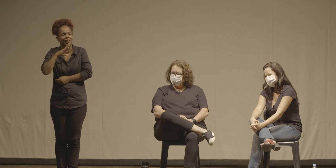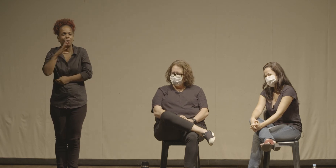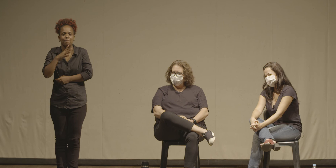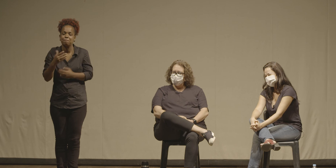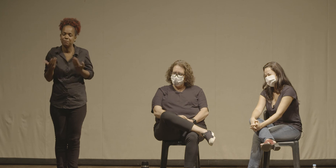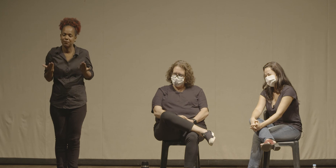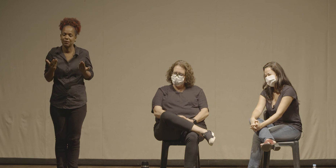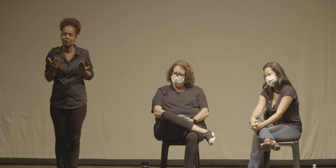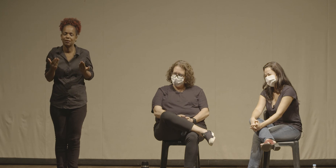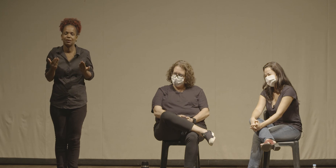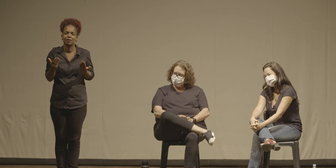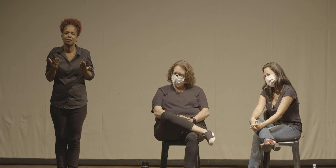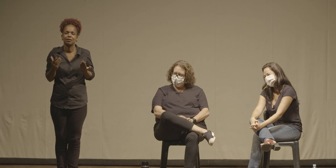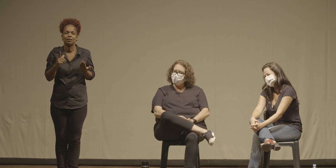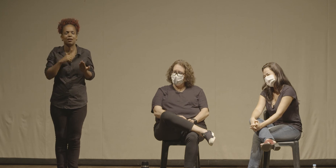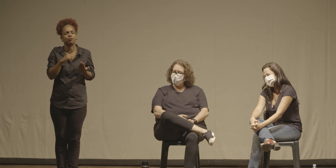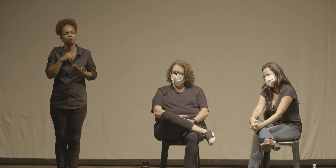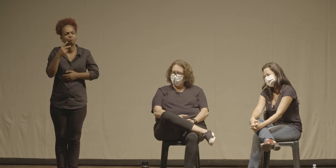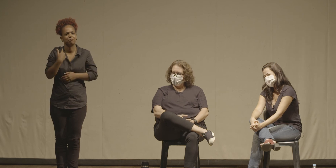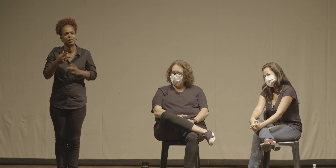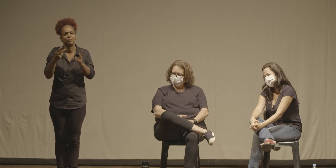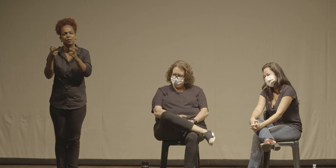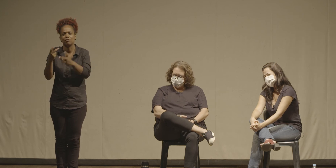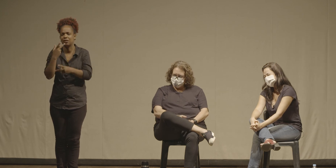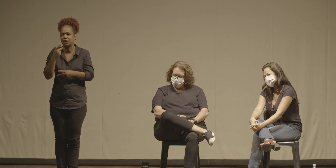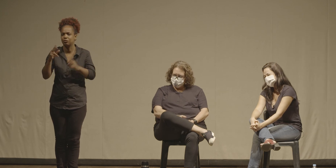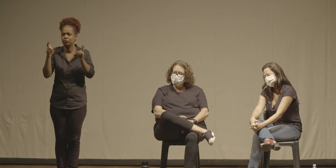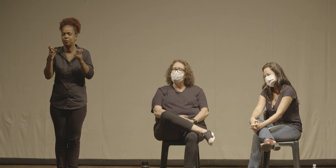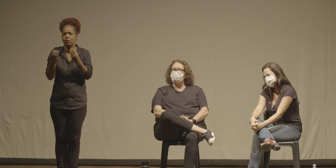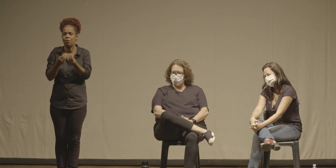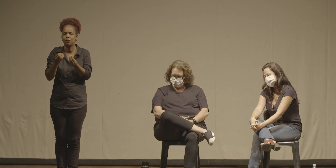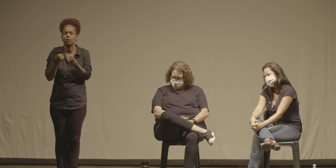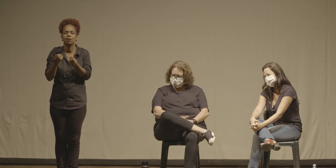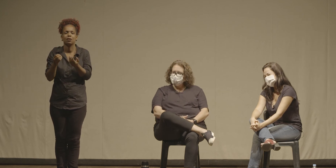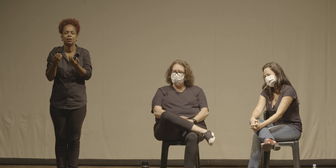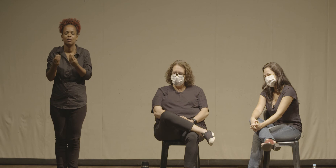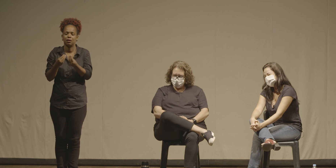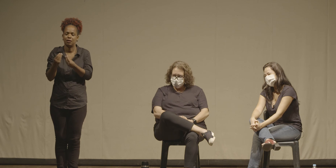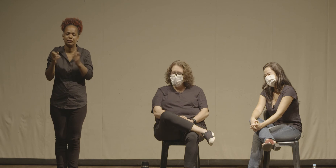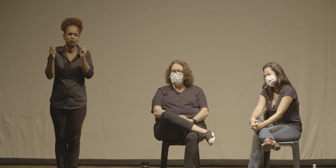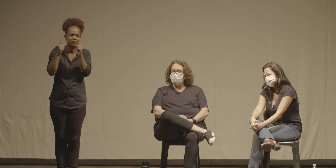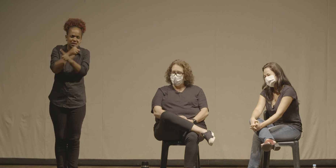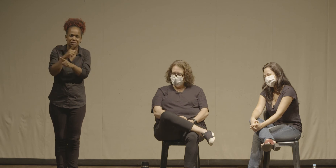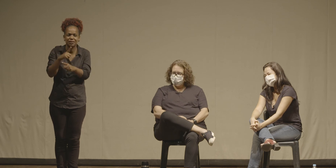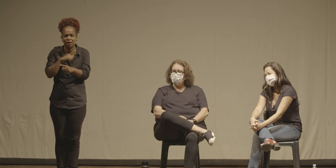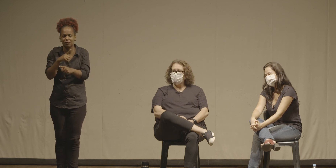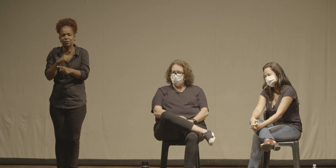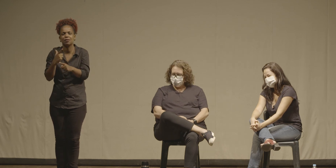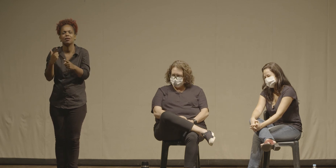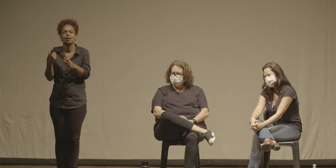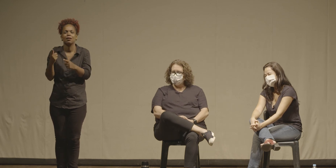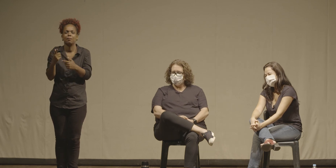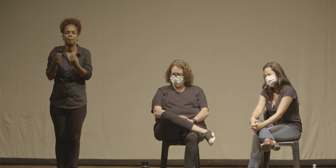Não, eu estava notando vocês falando sobre a questão da distribuição, né? Como foi difícil, vocês participaram de um